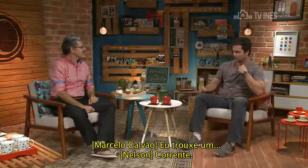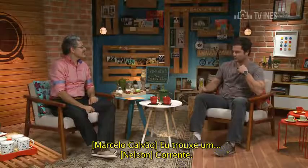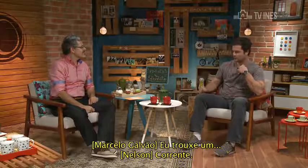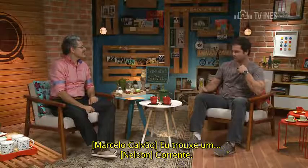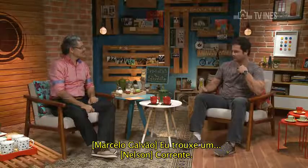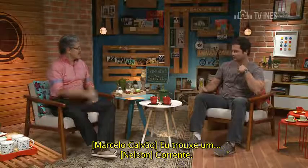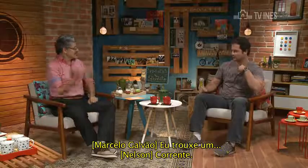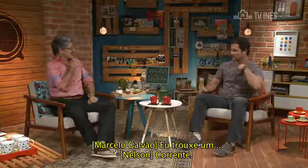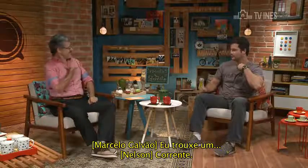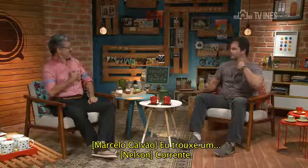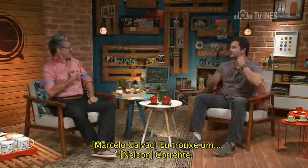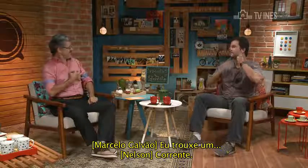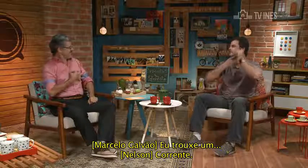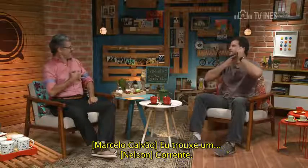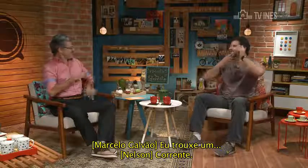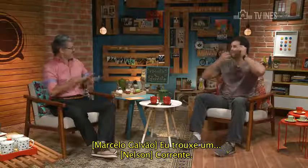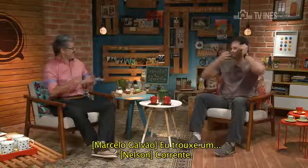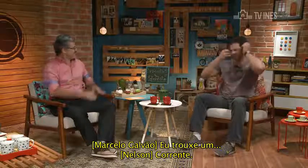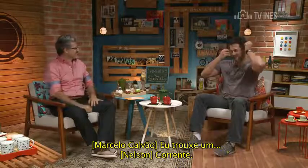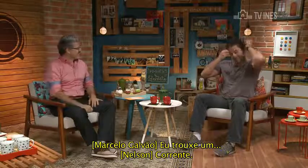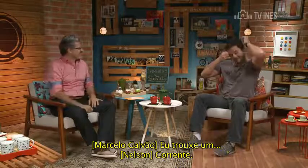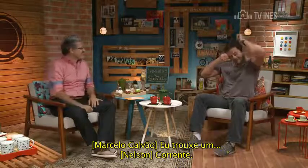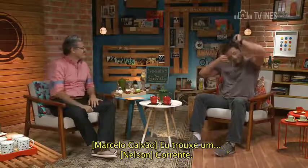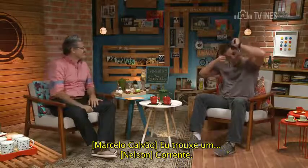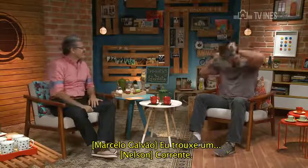Eu trouxe um Corrente.